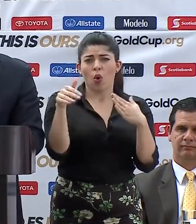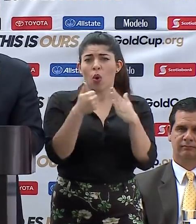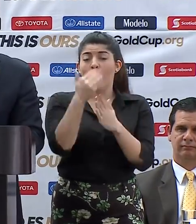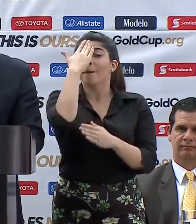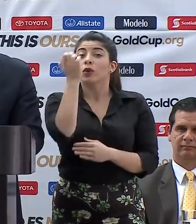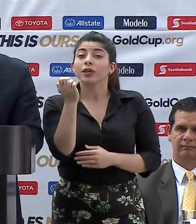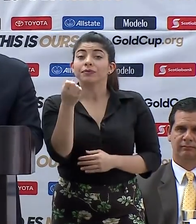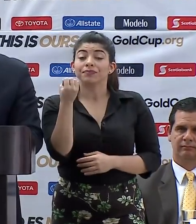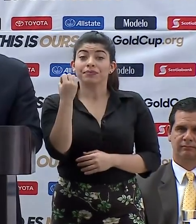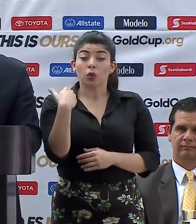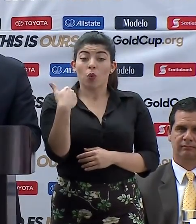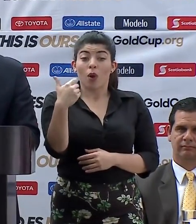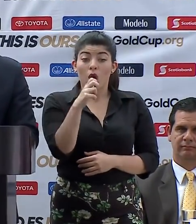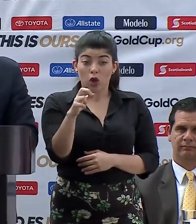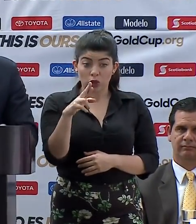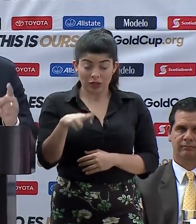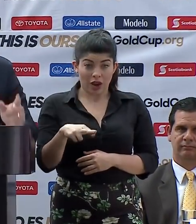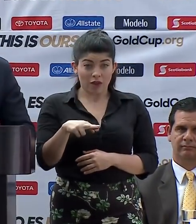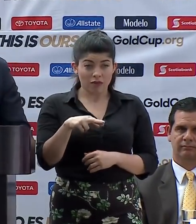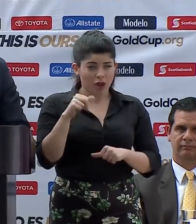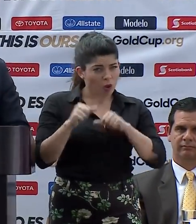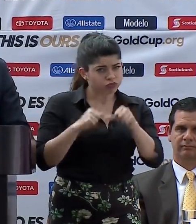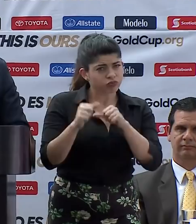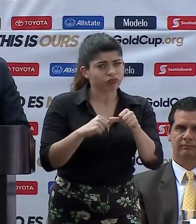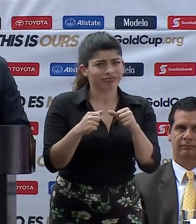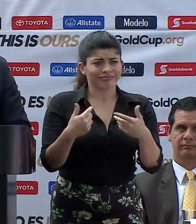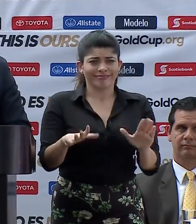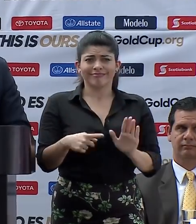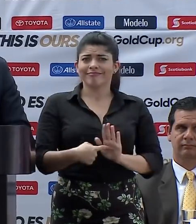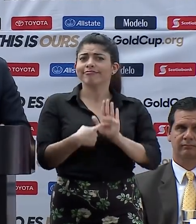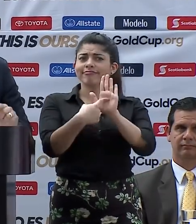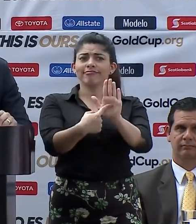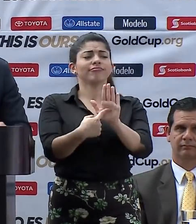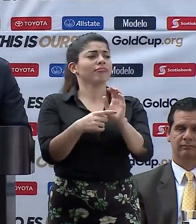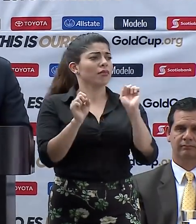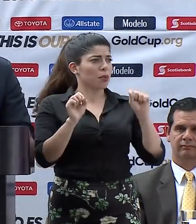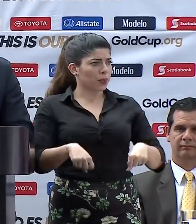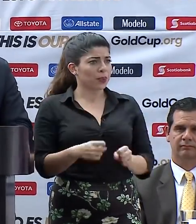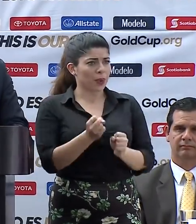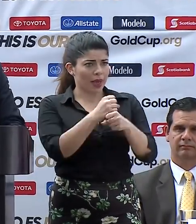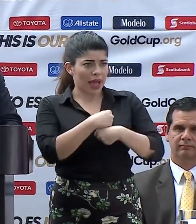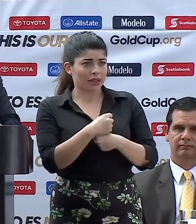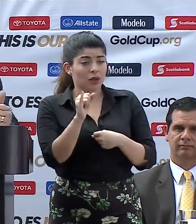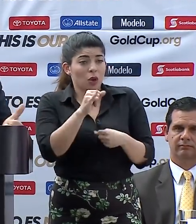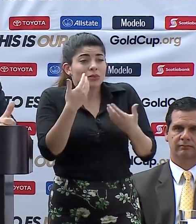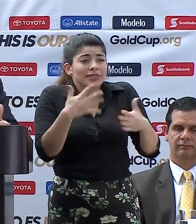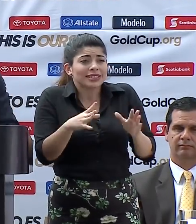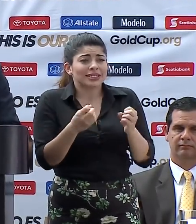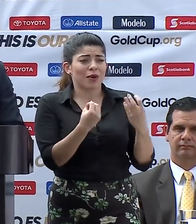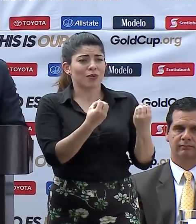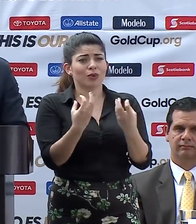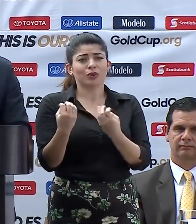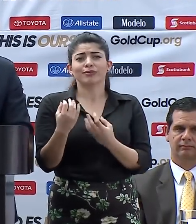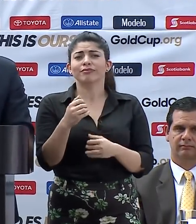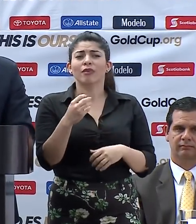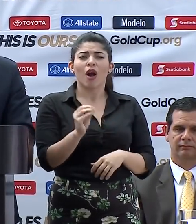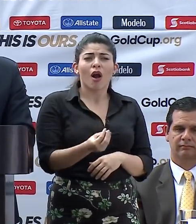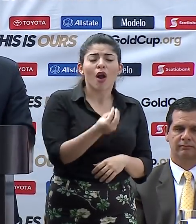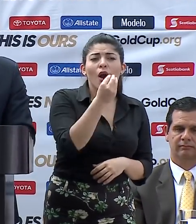Costa Rica se pone las pilas, demuestra que puede, como lo han demostrado tantos jóvenes,